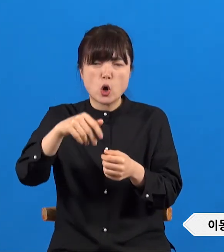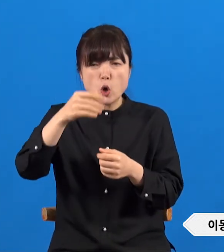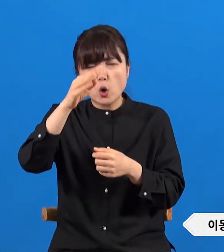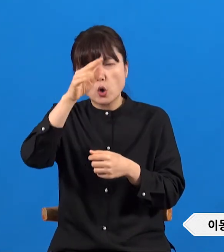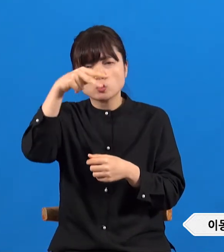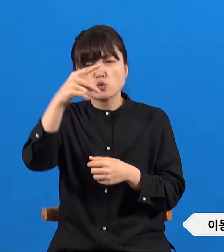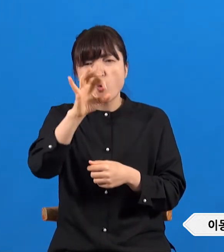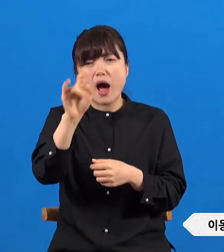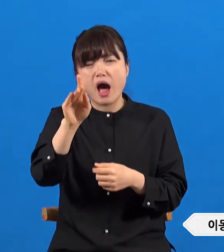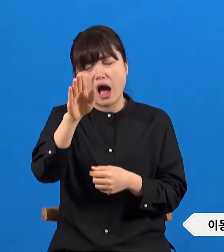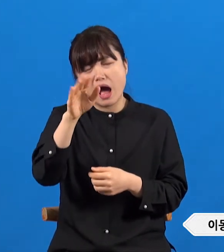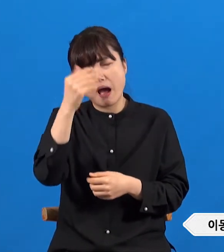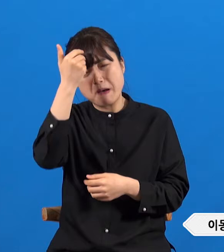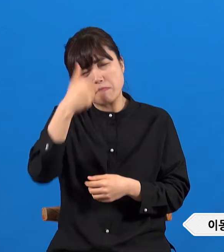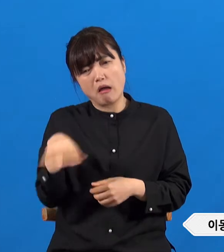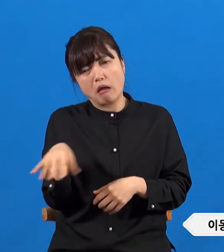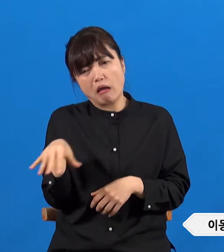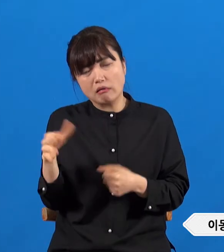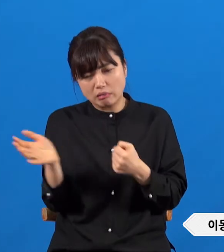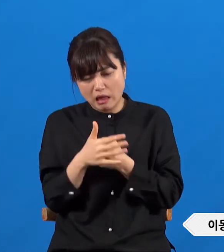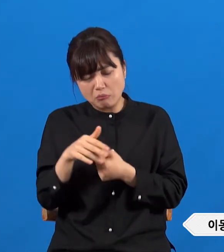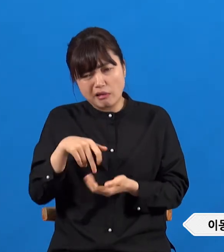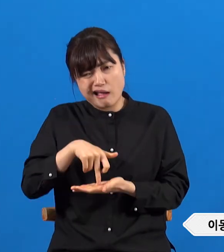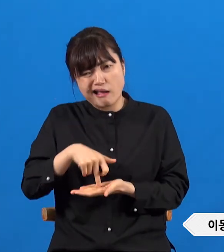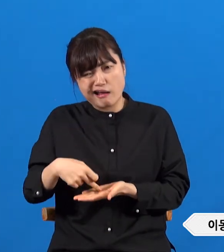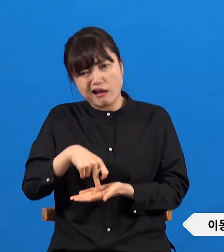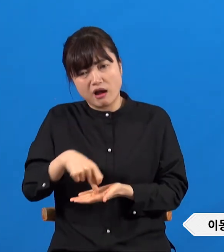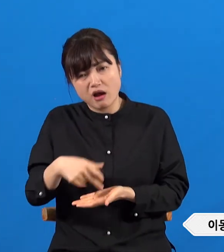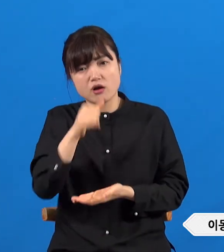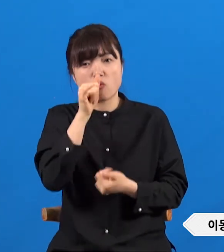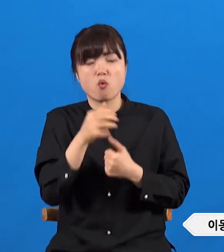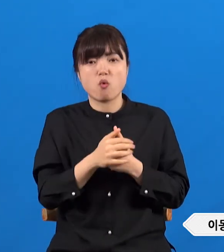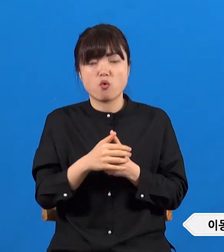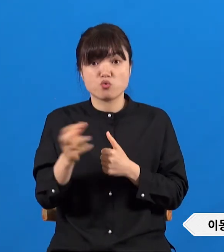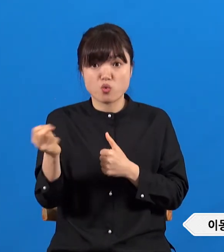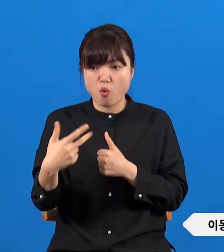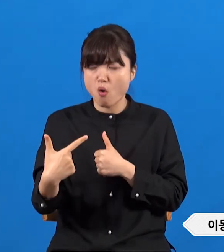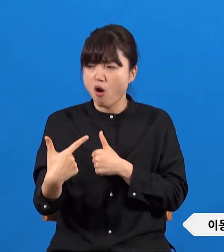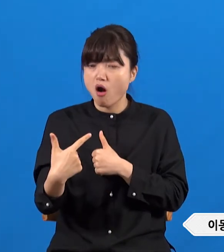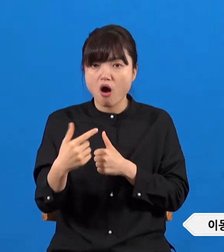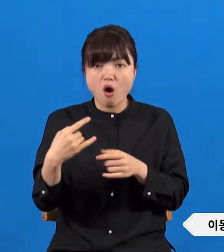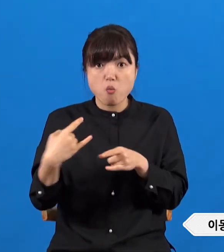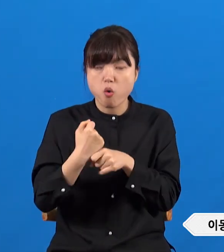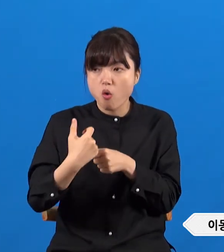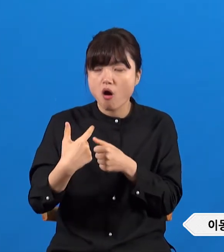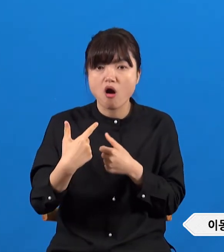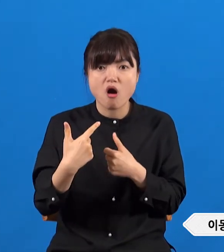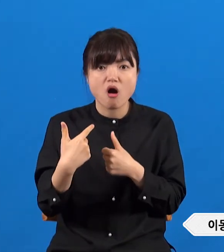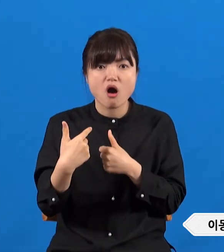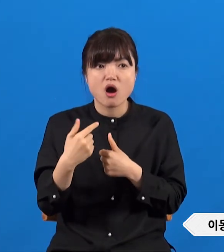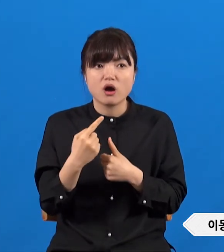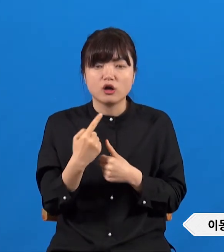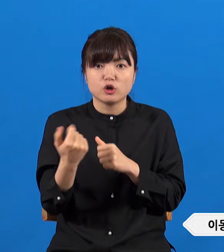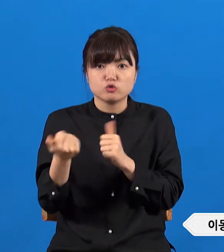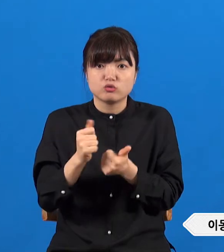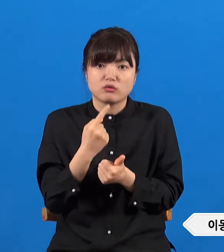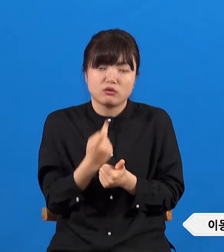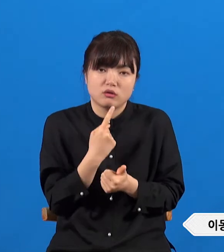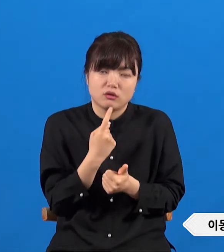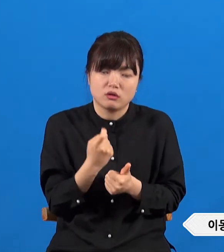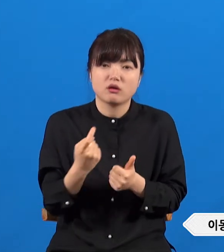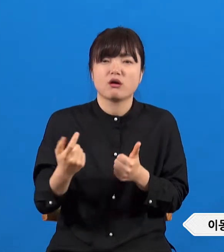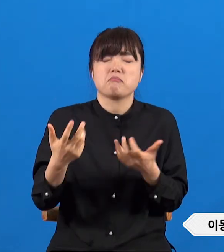소아마비 후유증으로 고통 가운데 있었으며 그는 정적들로부터 암살의 위협을 받고 있었지만 이런 모든